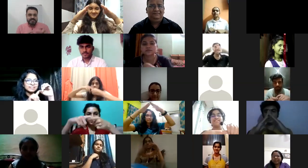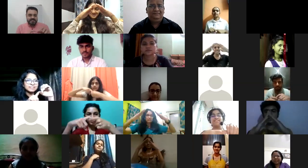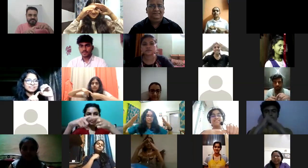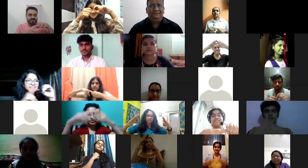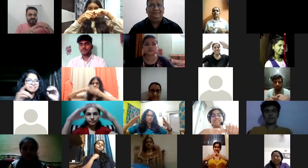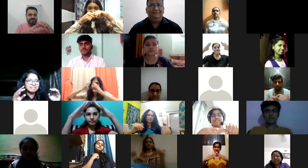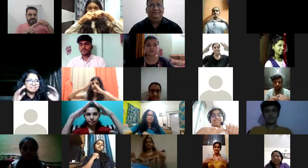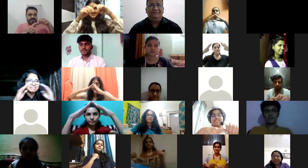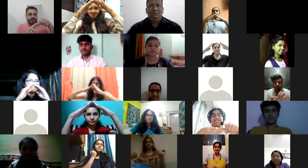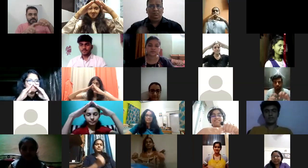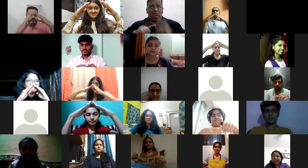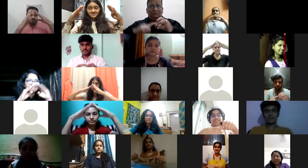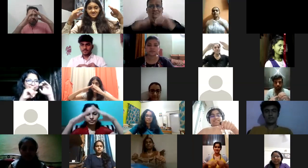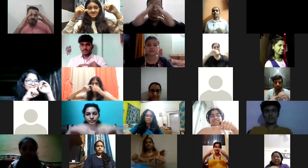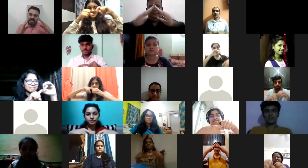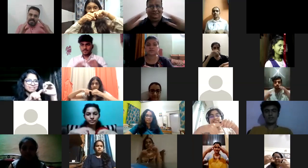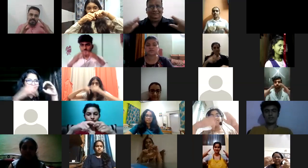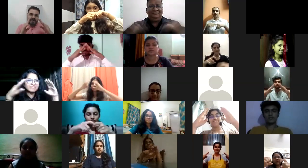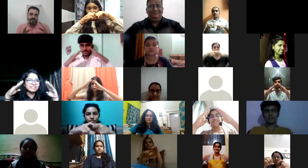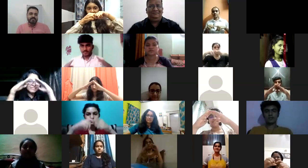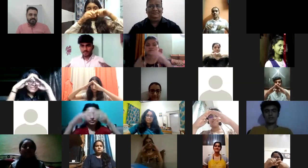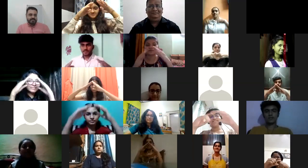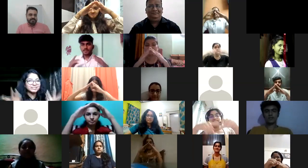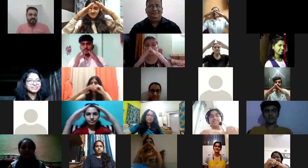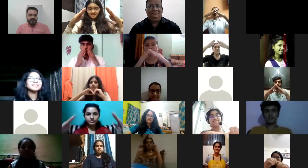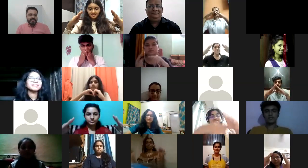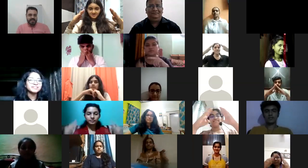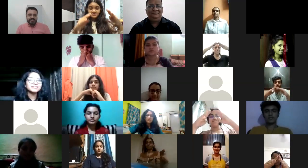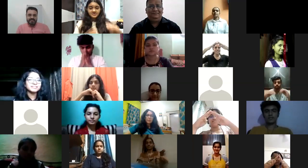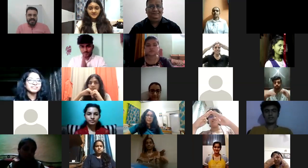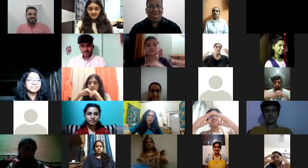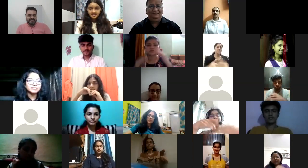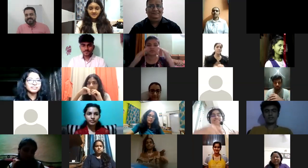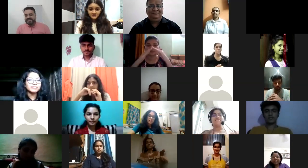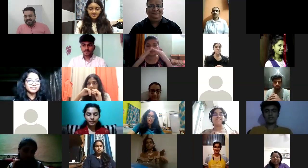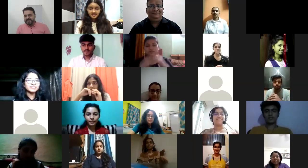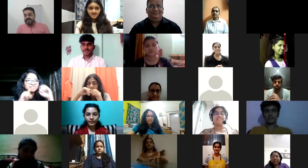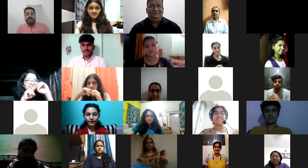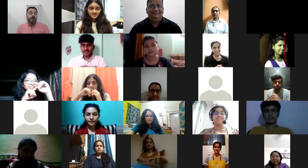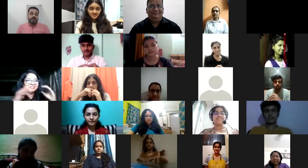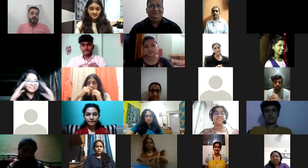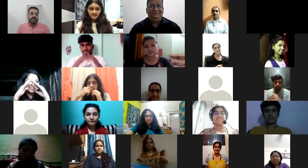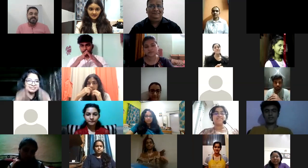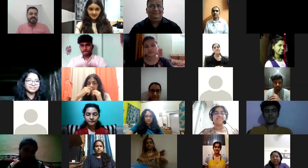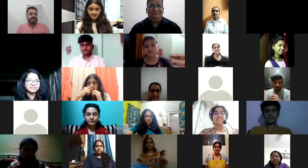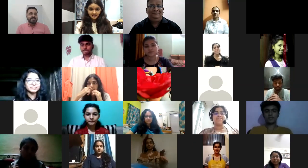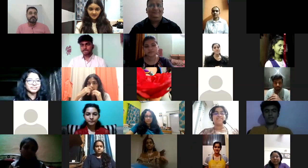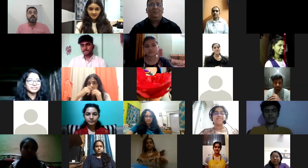Q और घर में बैठे हो, quarantine. Yes. Okay, lockdown. The word